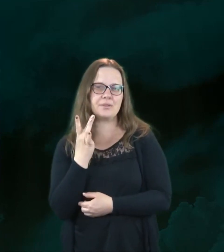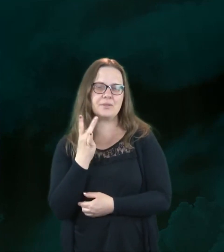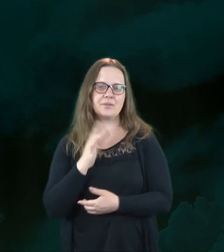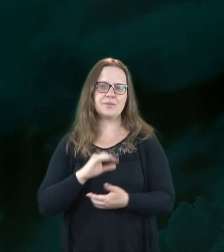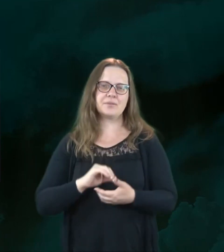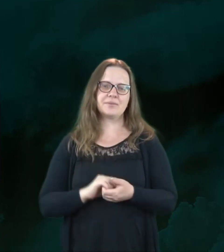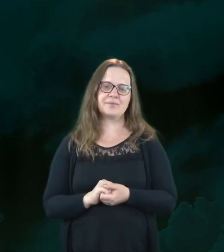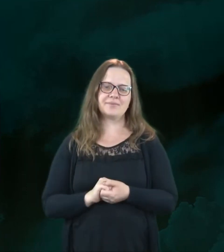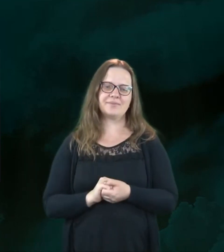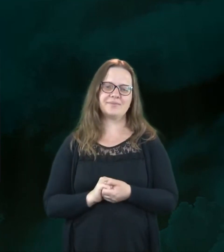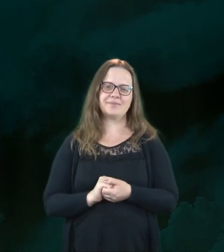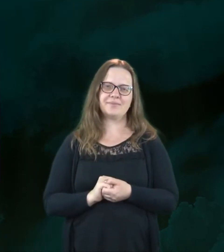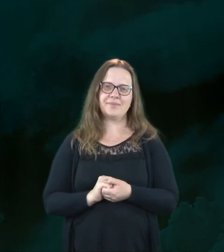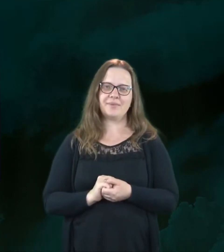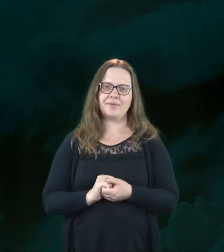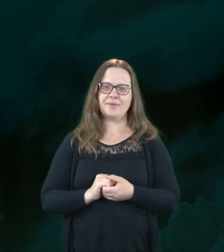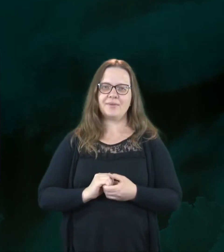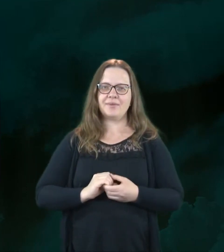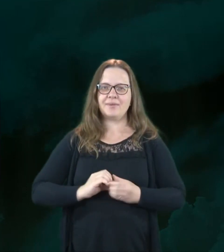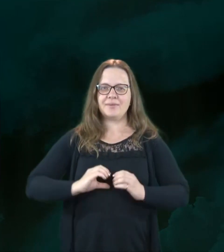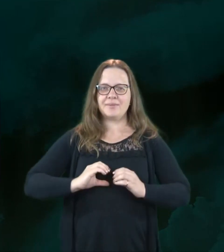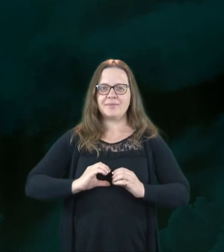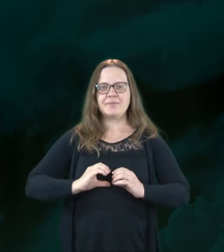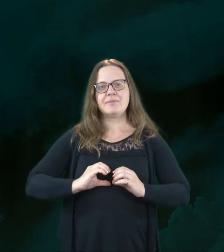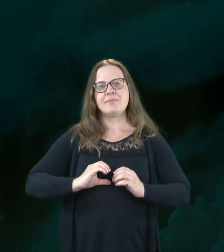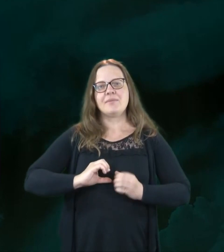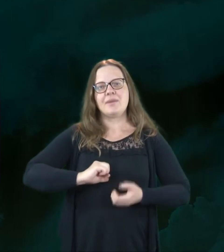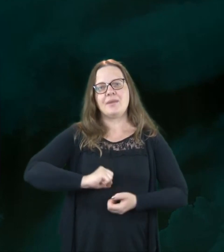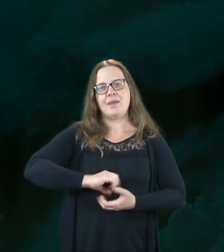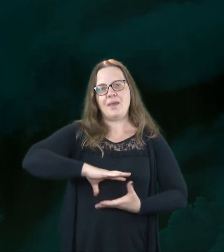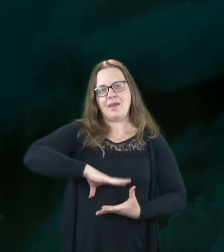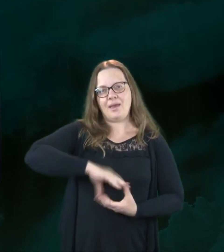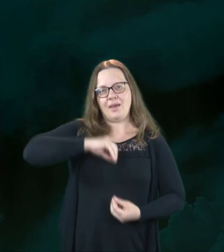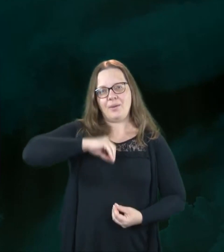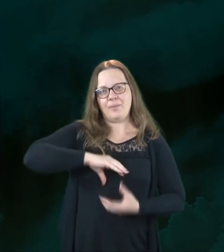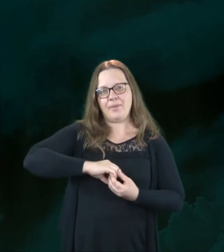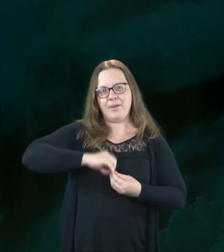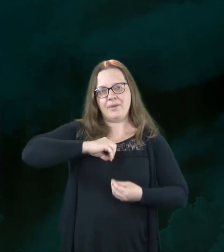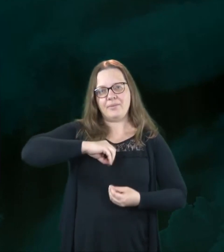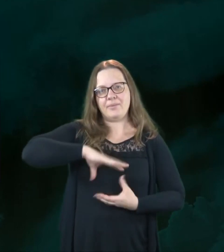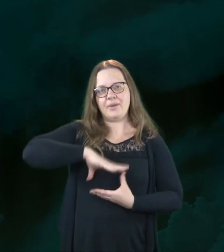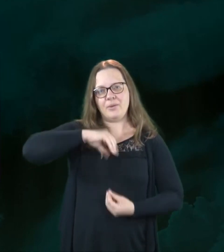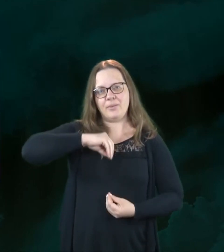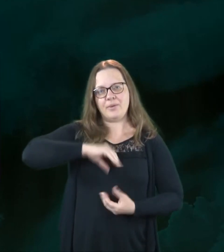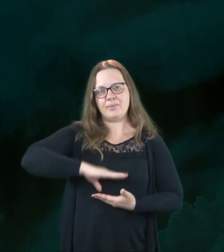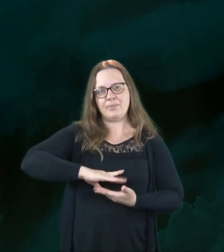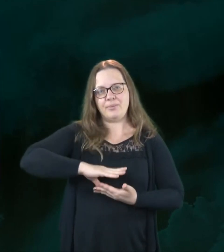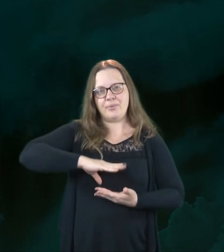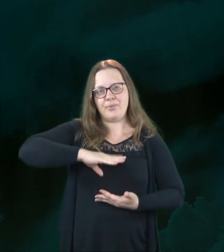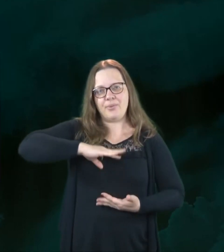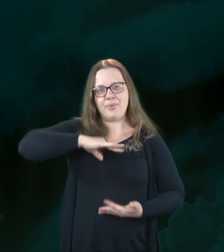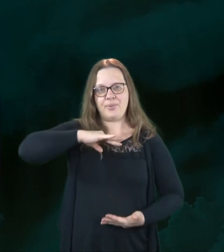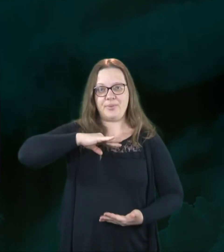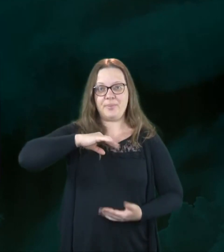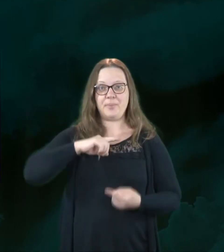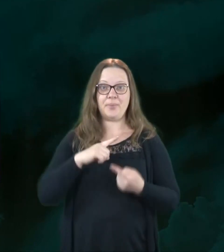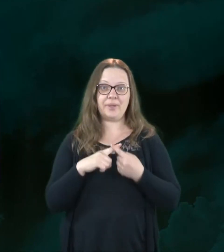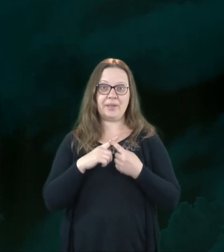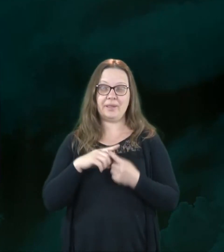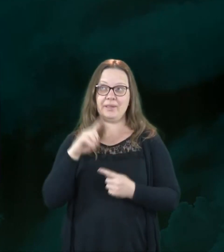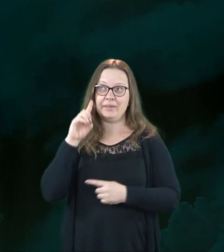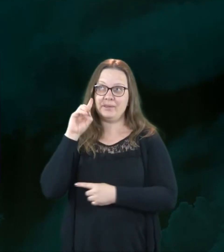acontecer? Vai transbordar para a sua alma. Deus quer dominar a sua